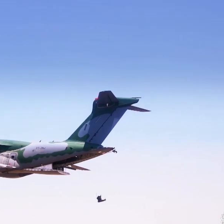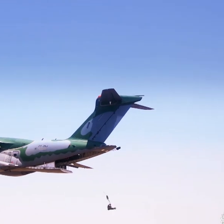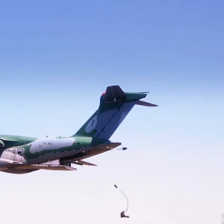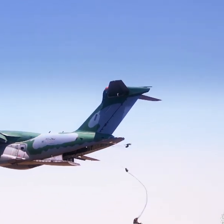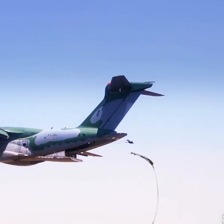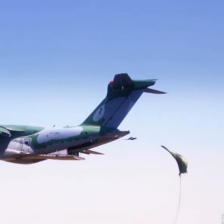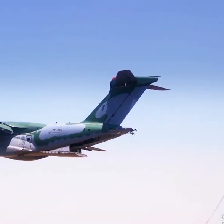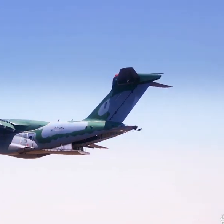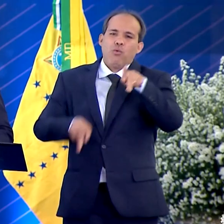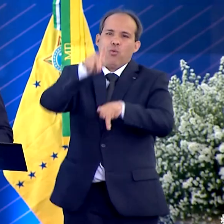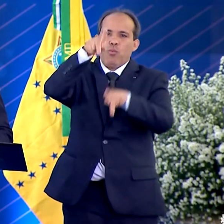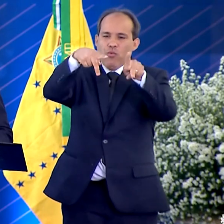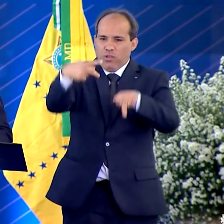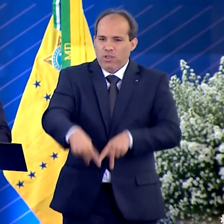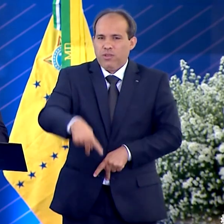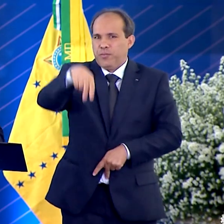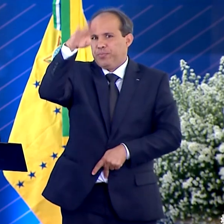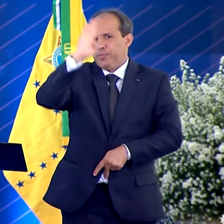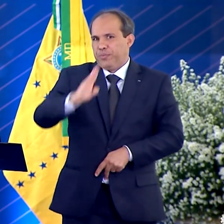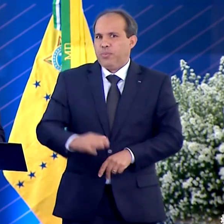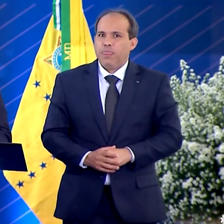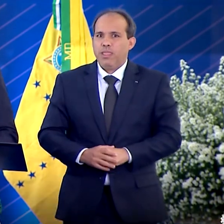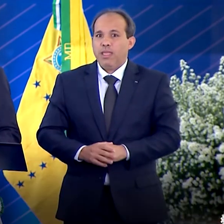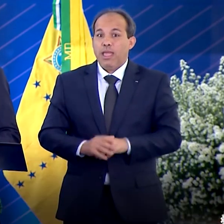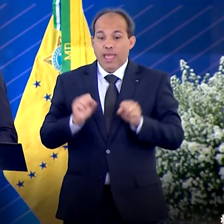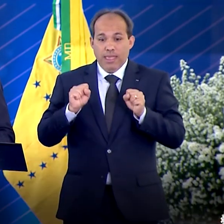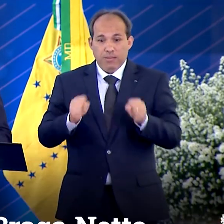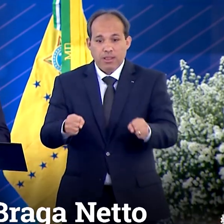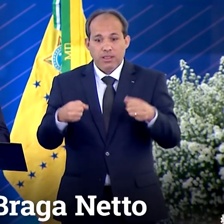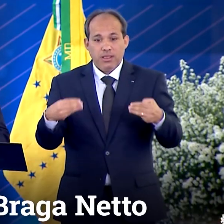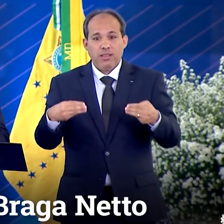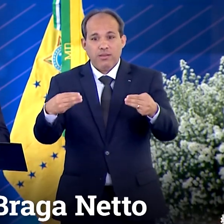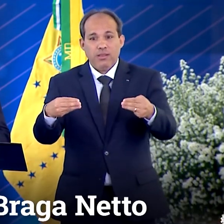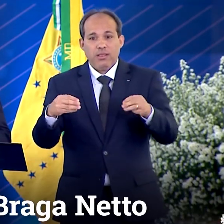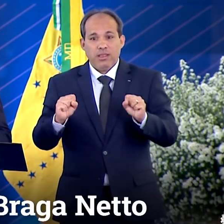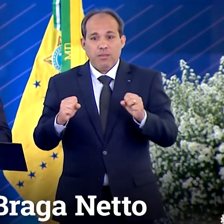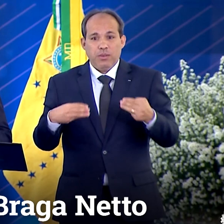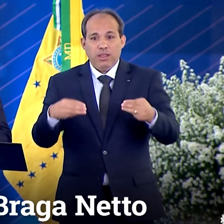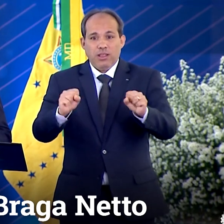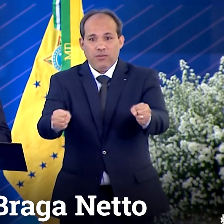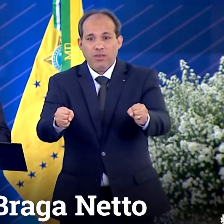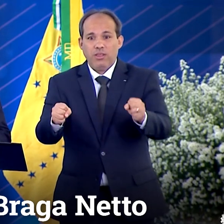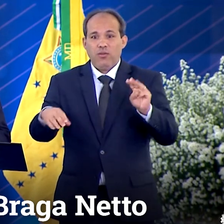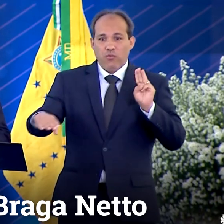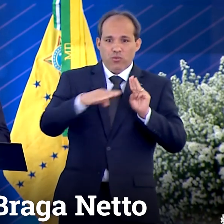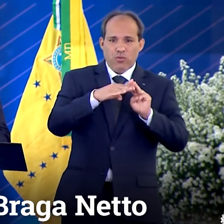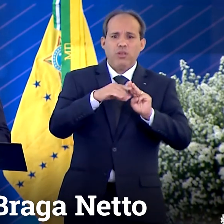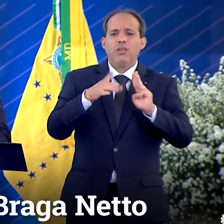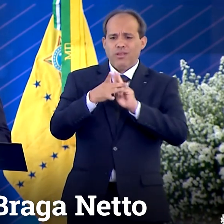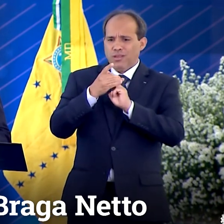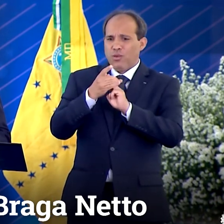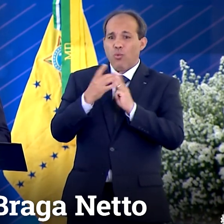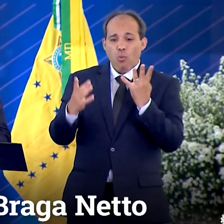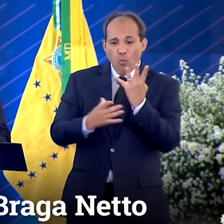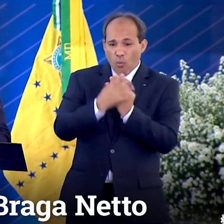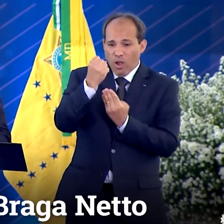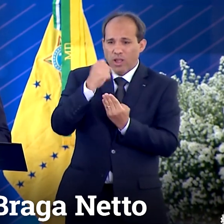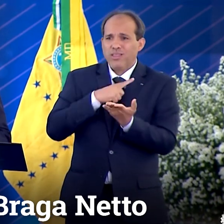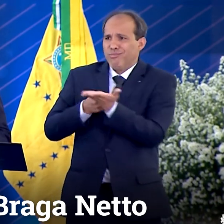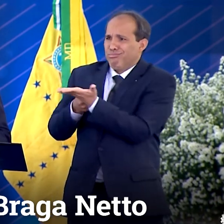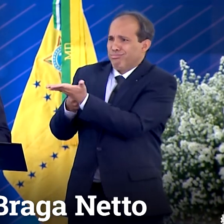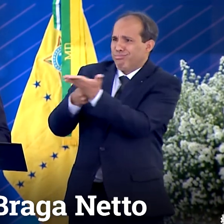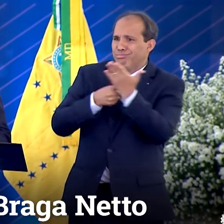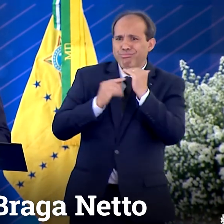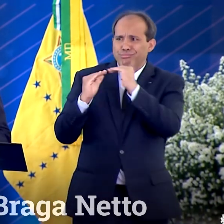ações governamentais. A defesa e as Forças Armadas estão coesas e